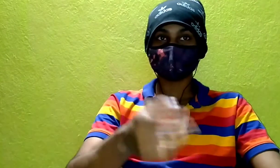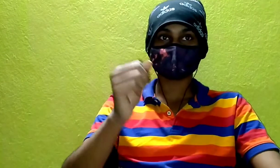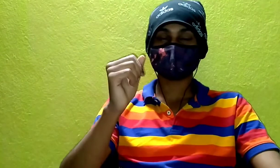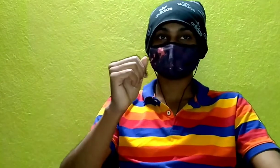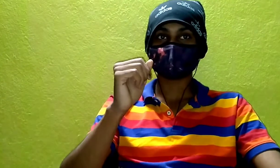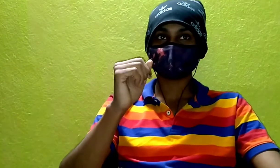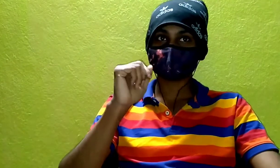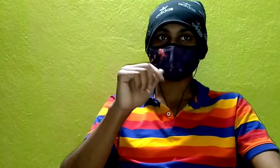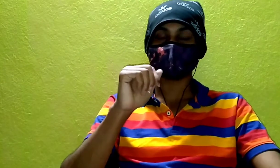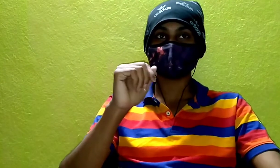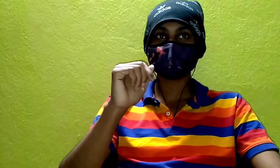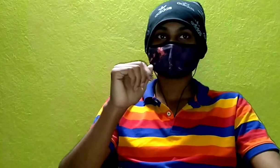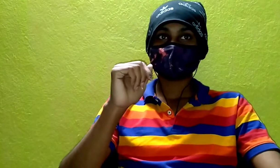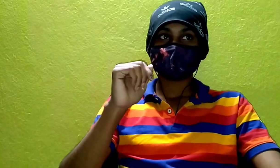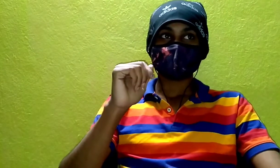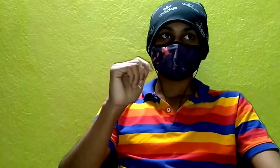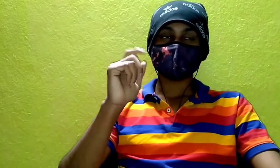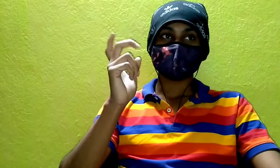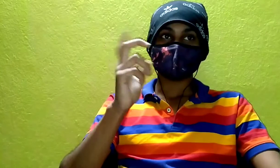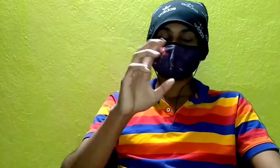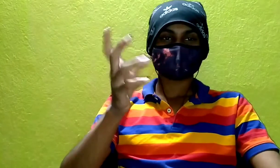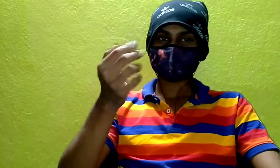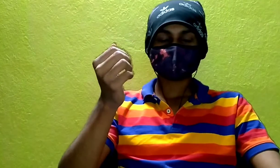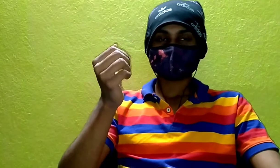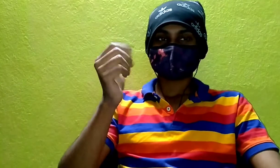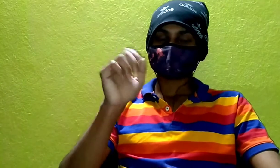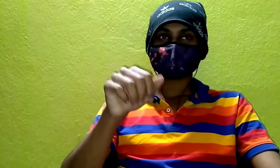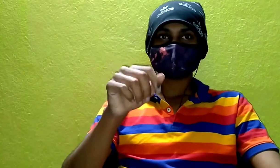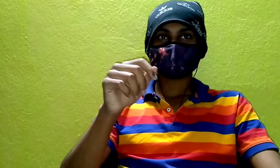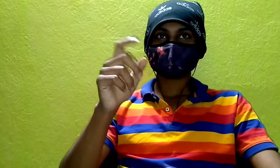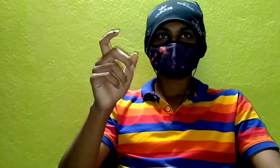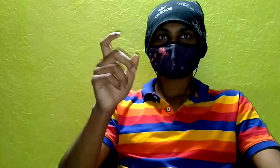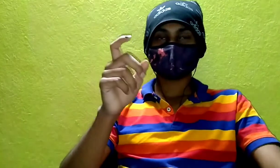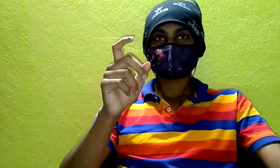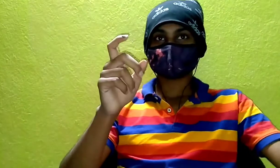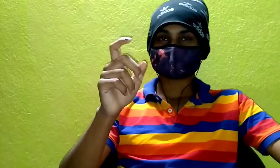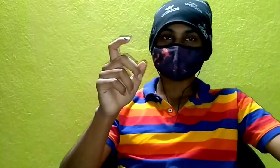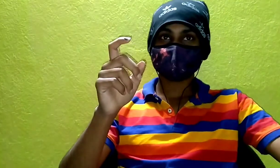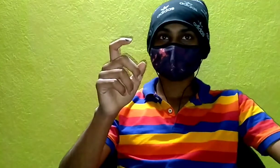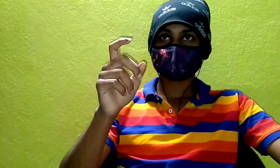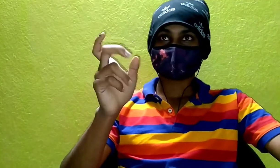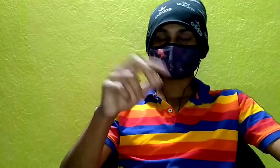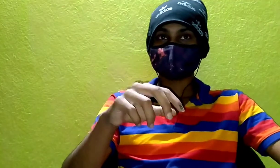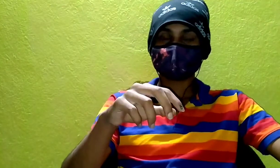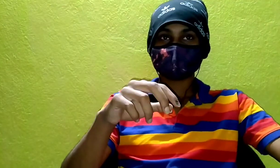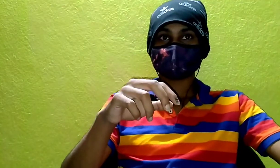रिपोर्ट में बता दो क्या होगा और यह सब स्कूल में अगर